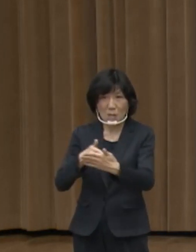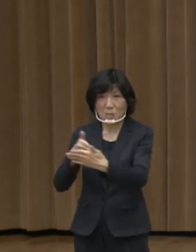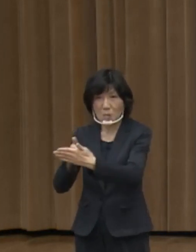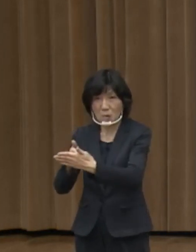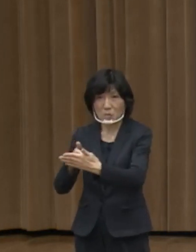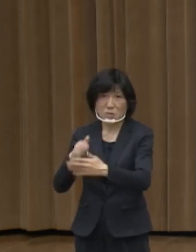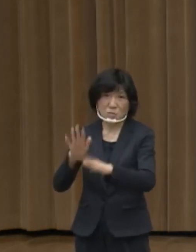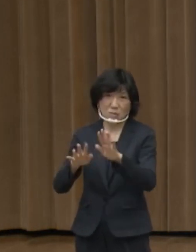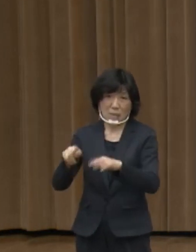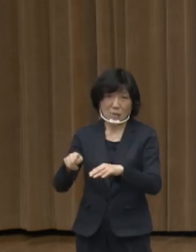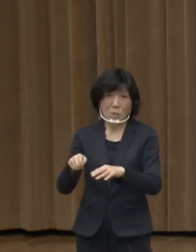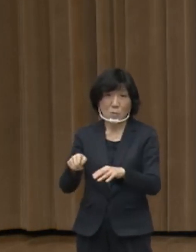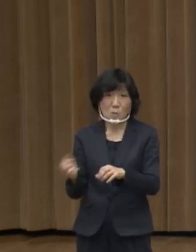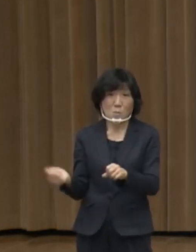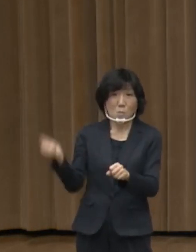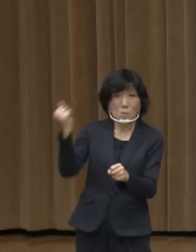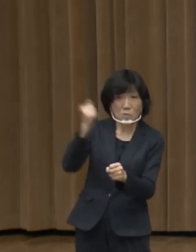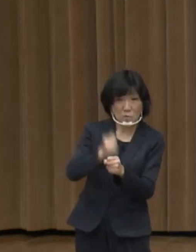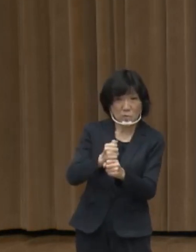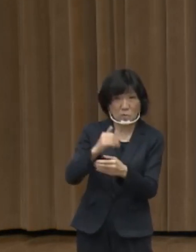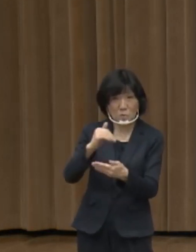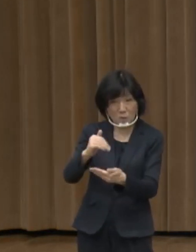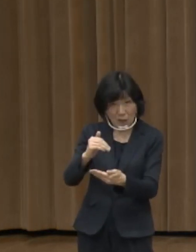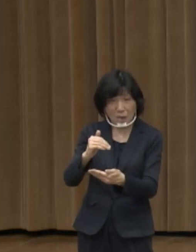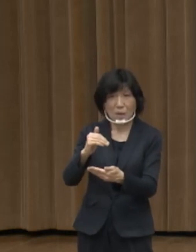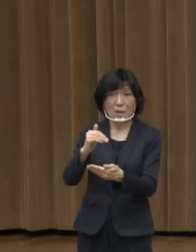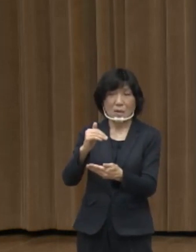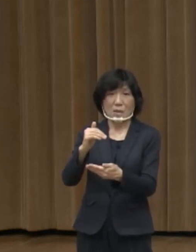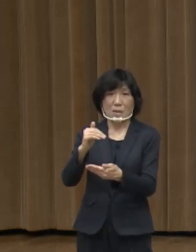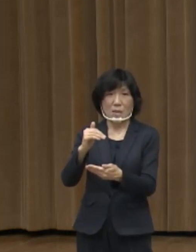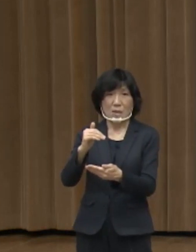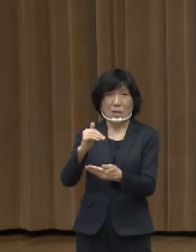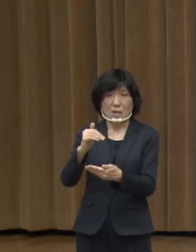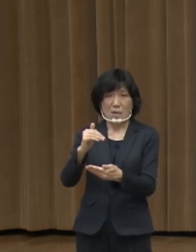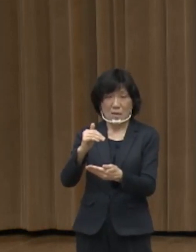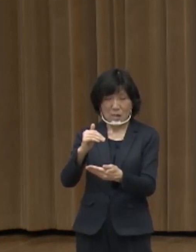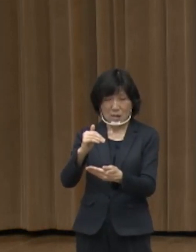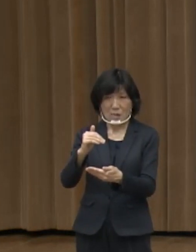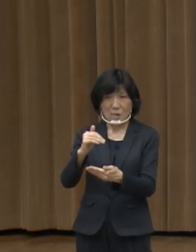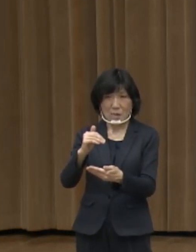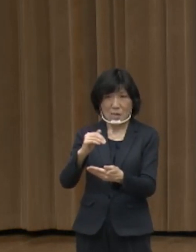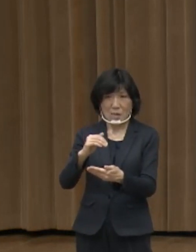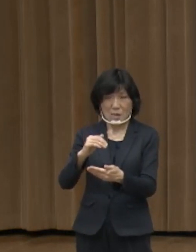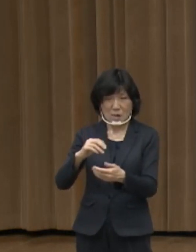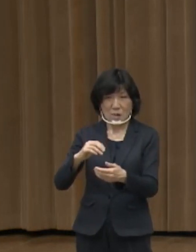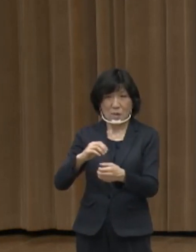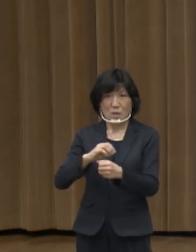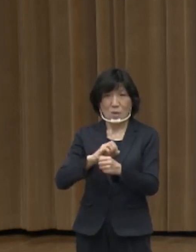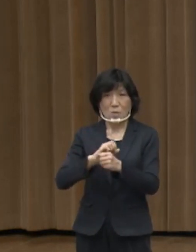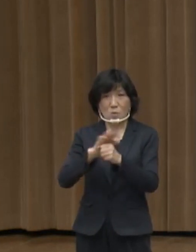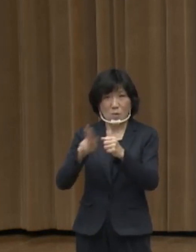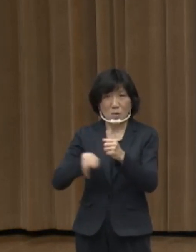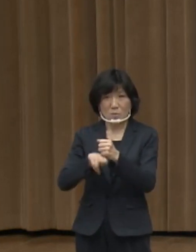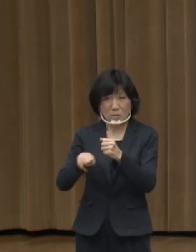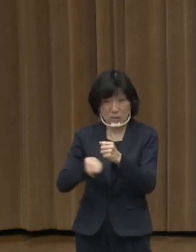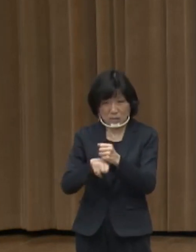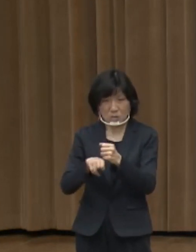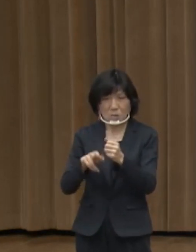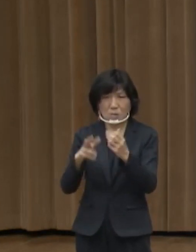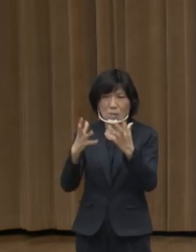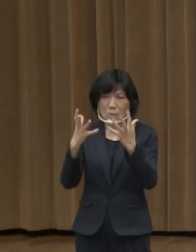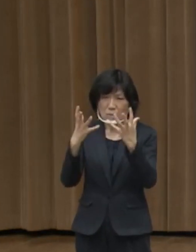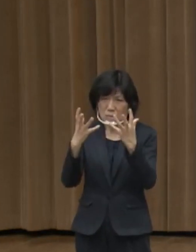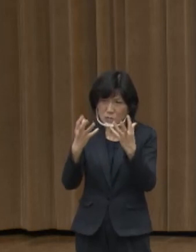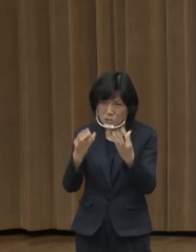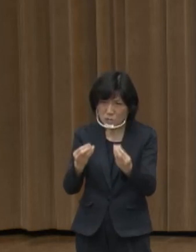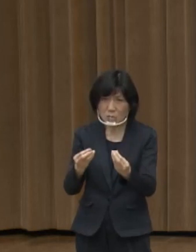からこれを取り戻すことが私は新型コロナウイルス感染症の収束という